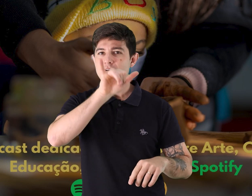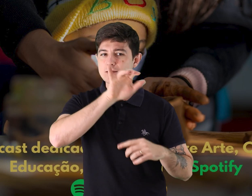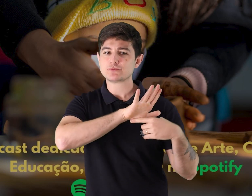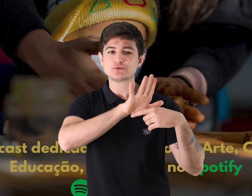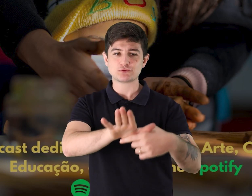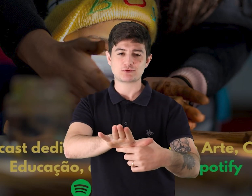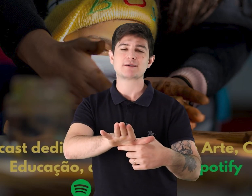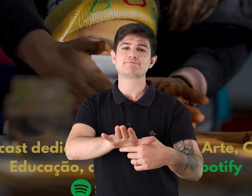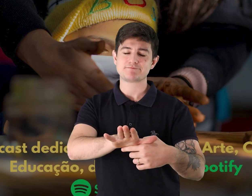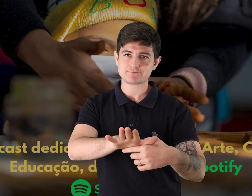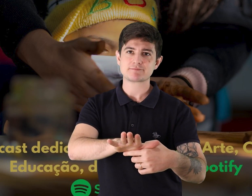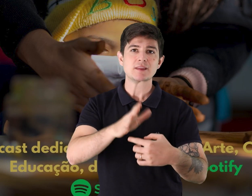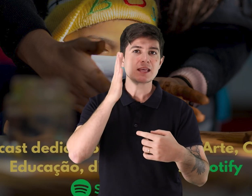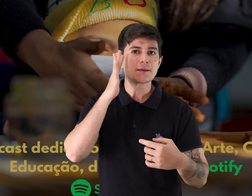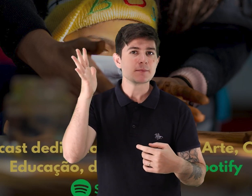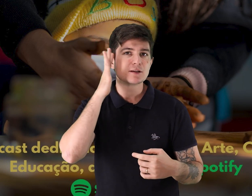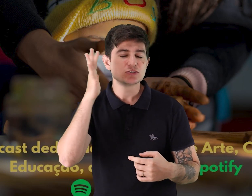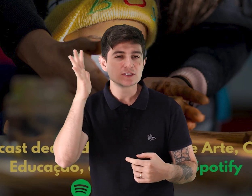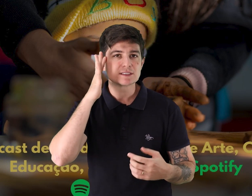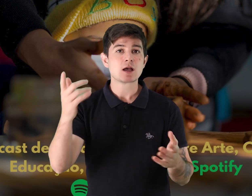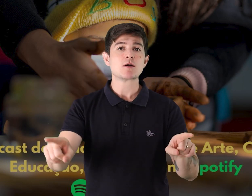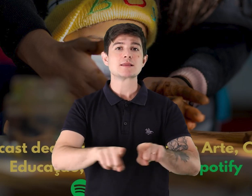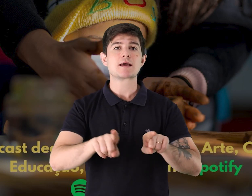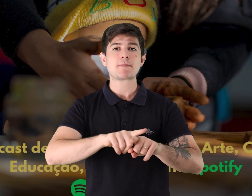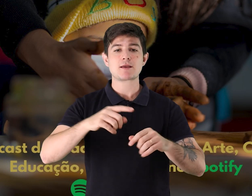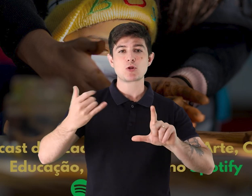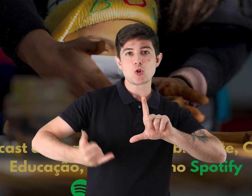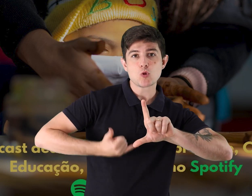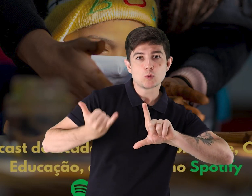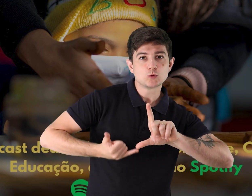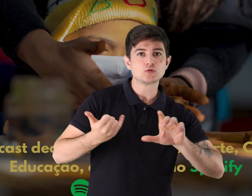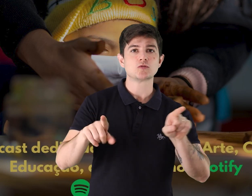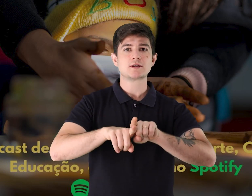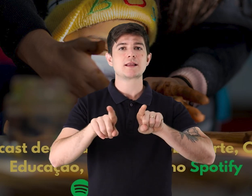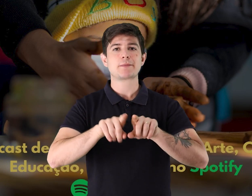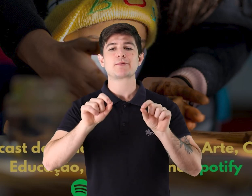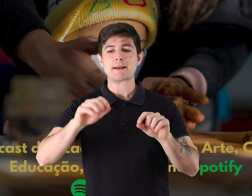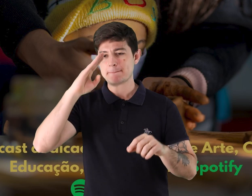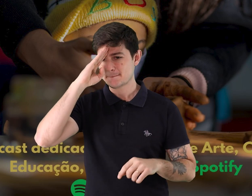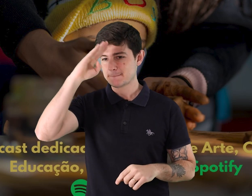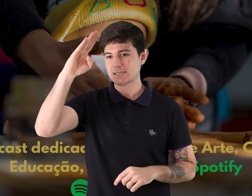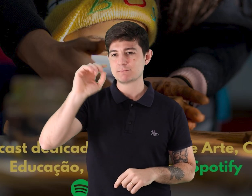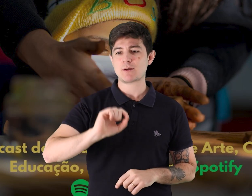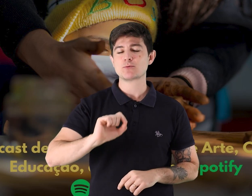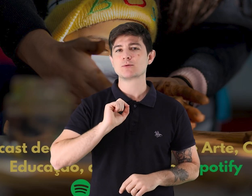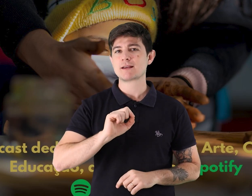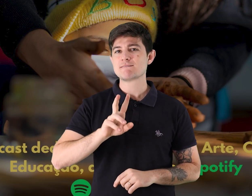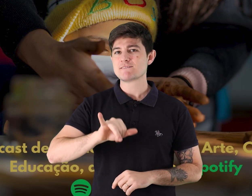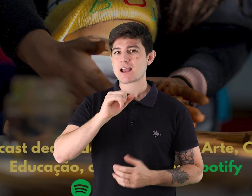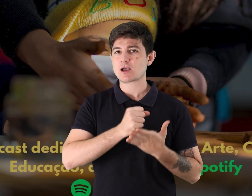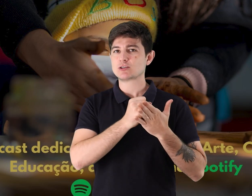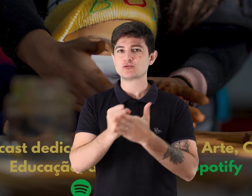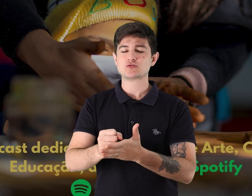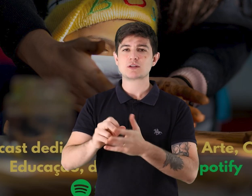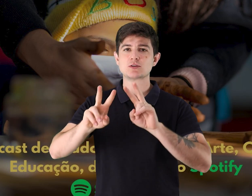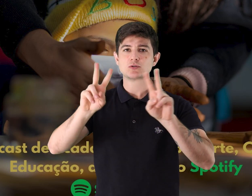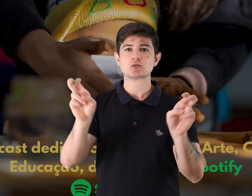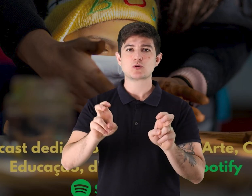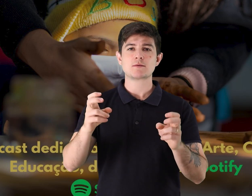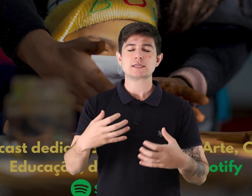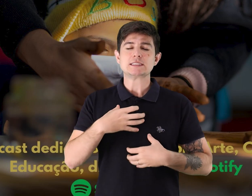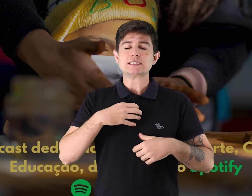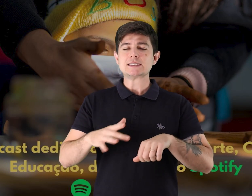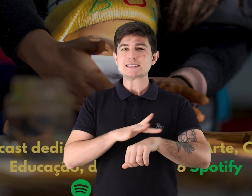arte vai ajudar não só na imaginação, na ludicidade, mas principalmente